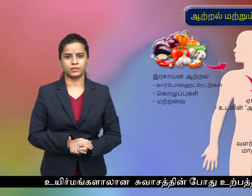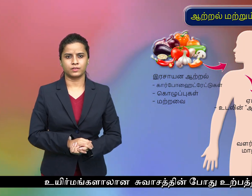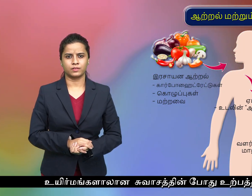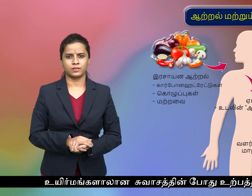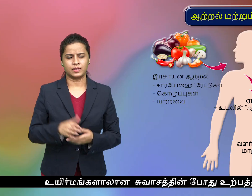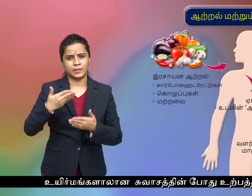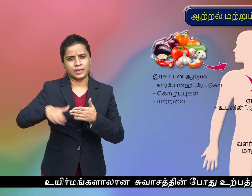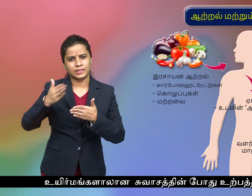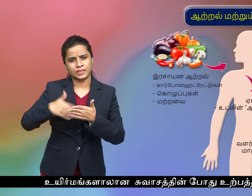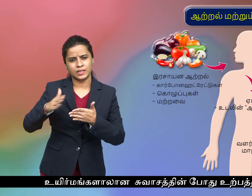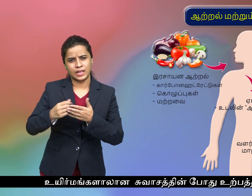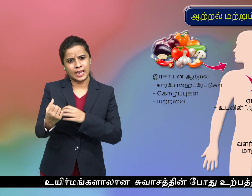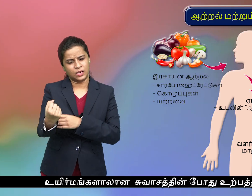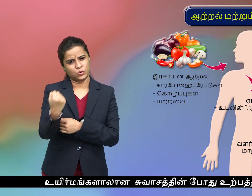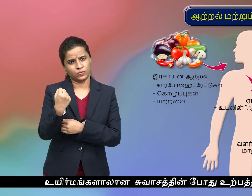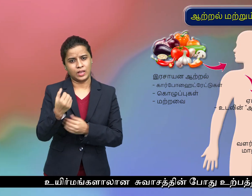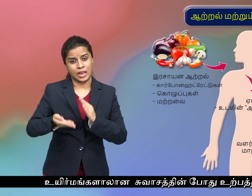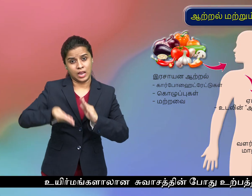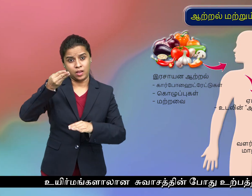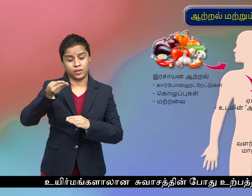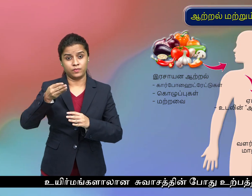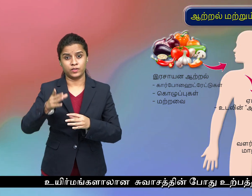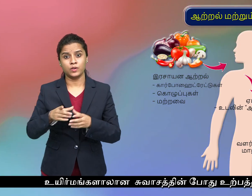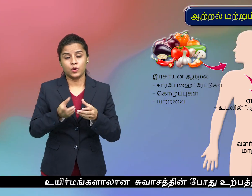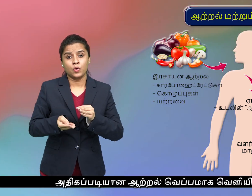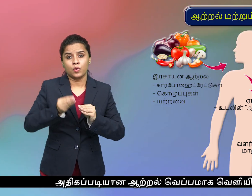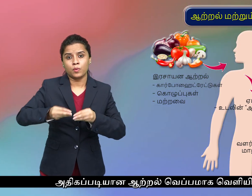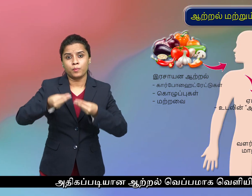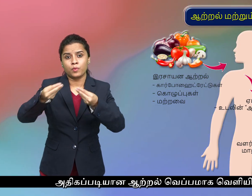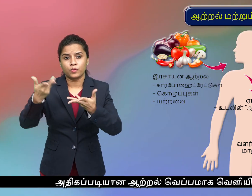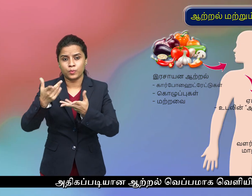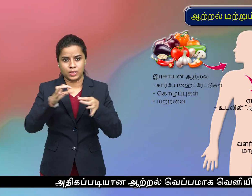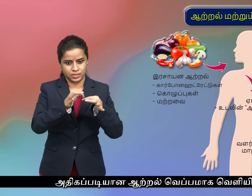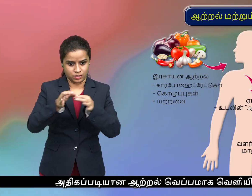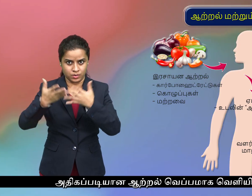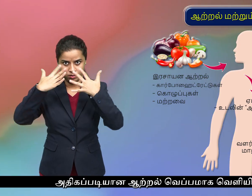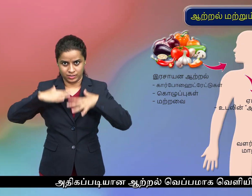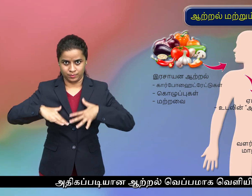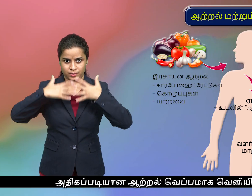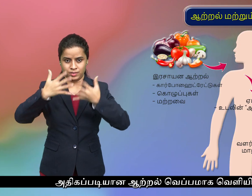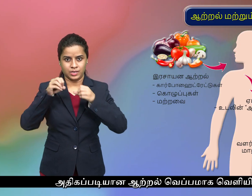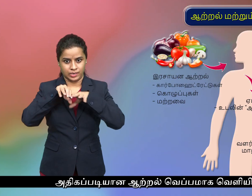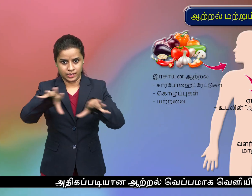உயிர்மங்களால் ஆன சுவாசத்தின் போது உற்பத்தி செய்யப்படும் அதிகப்படியான ஆற்றல் வெப்பமாக